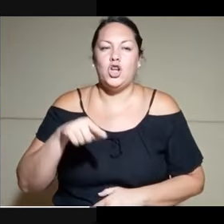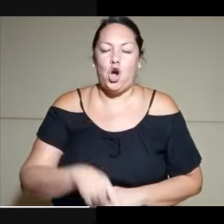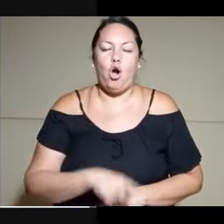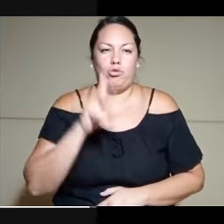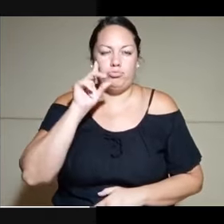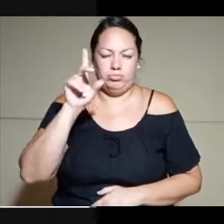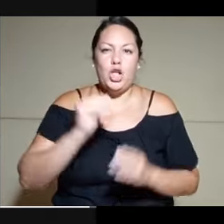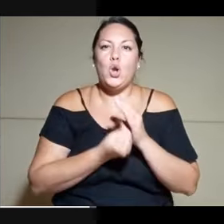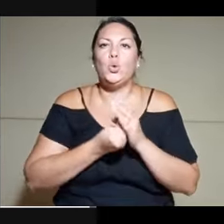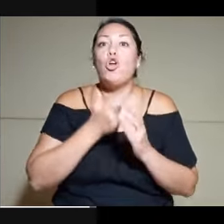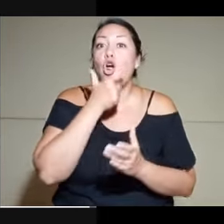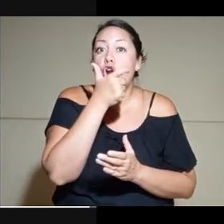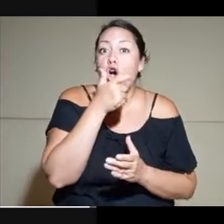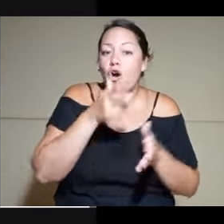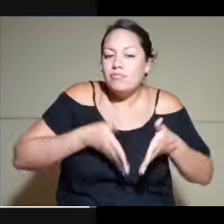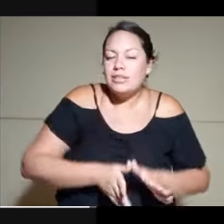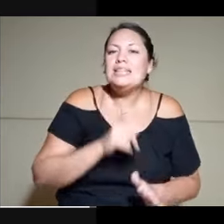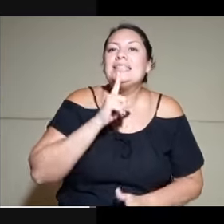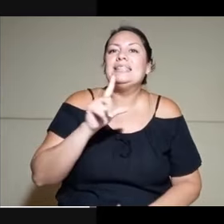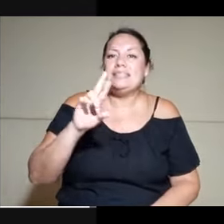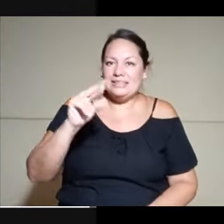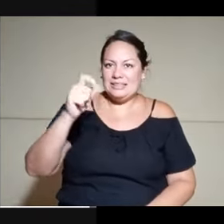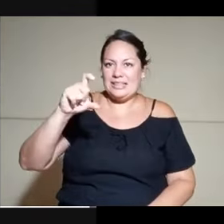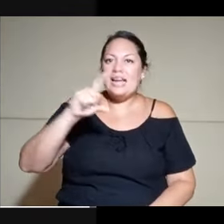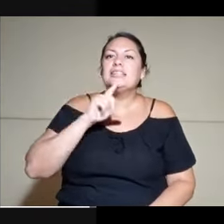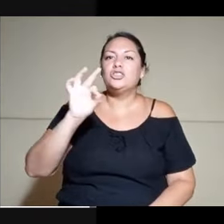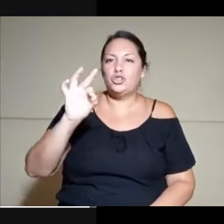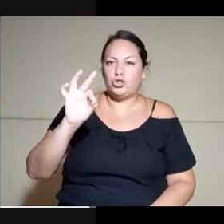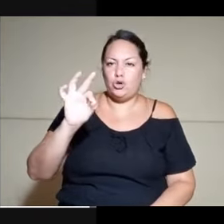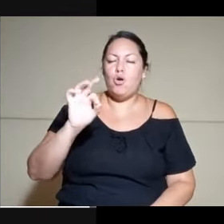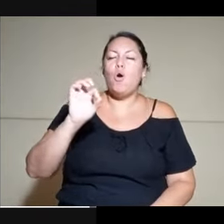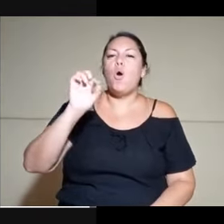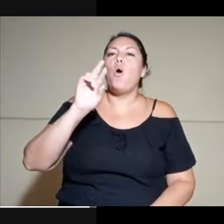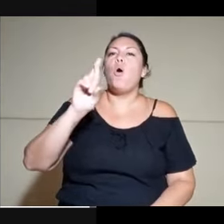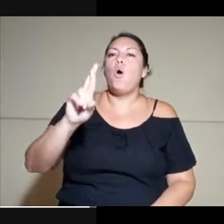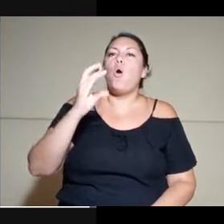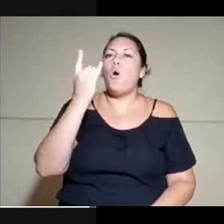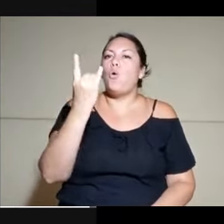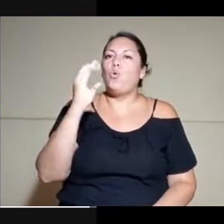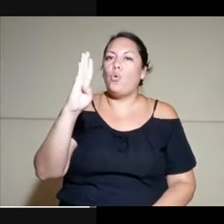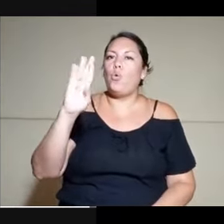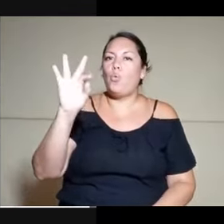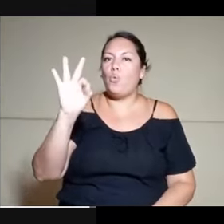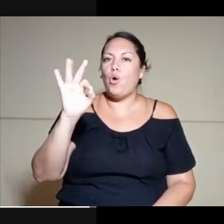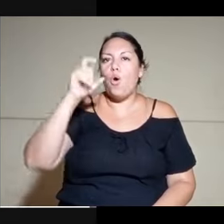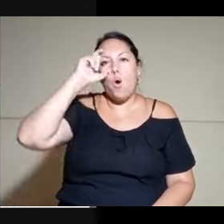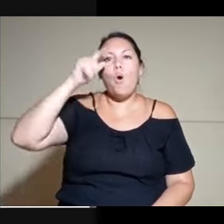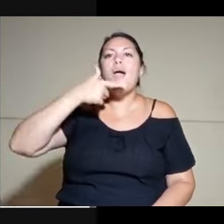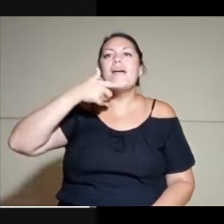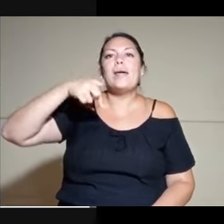extrapiramidal. Ya lo vamos a ver eso cuando veamos motricidad. Pero bueno, quédense hoy con que están los núcleos rojos que dan origen al